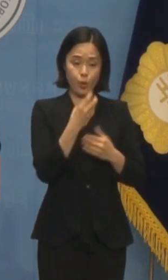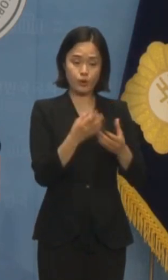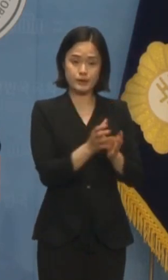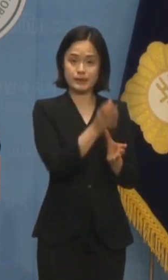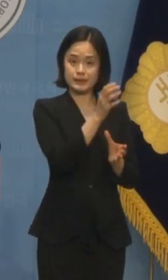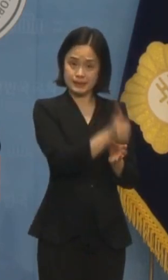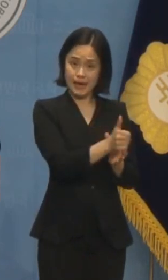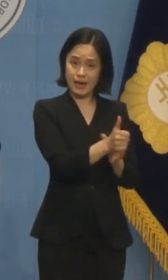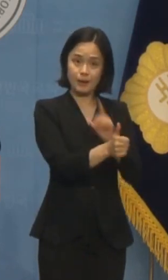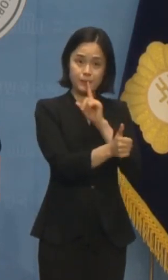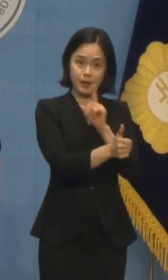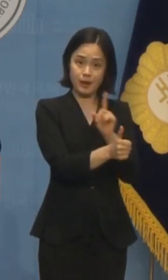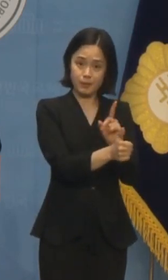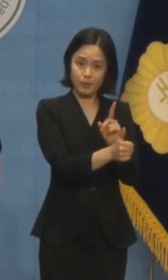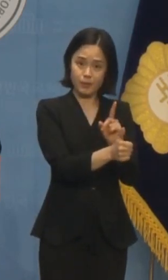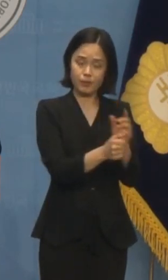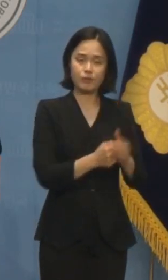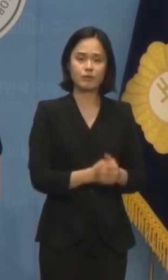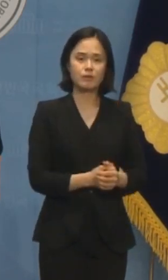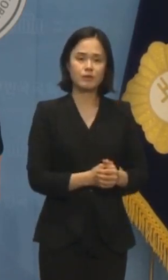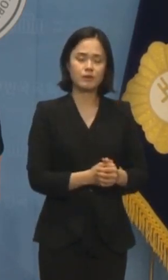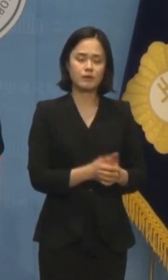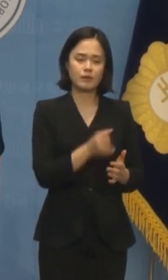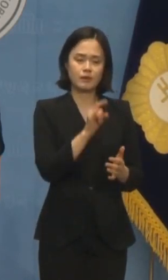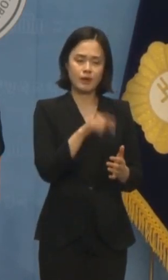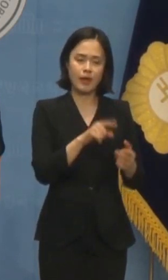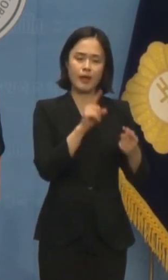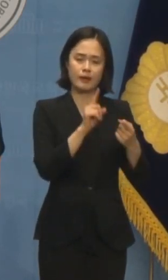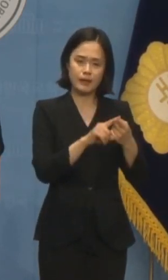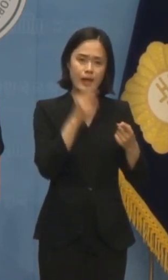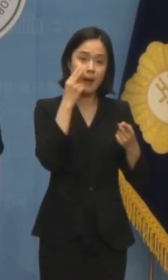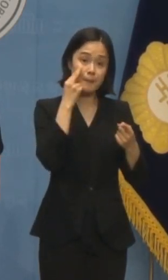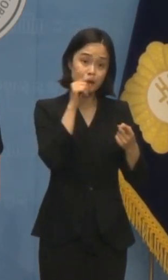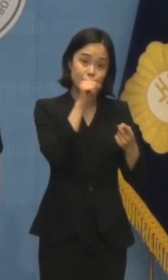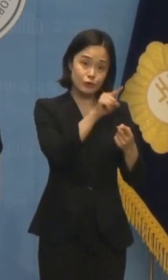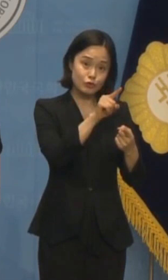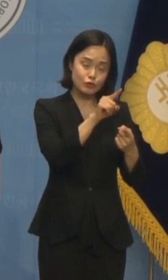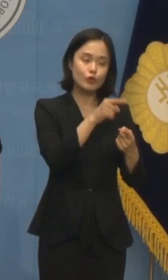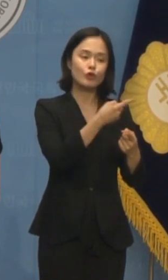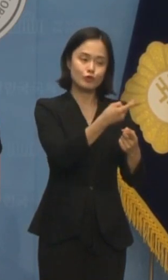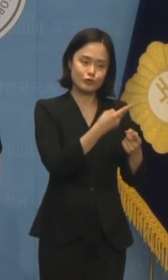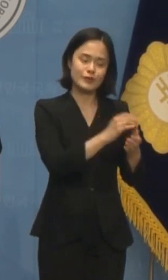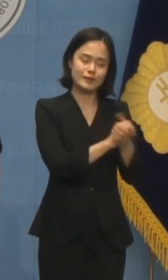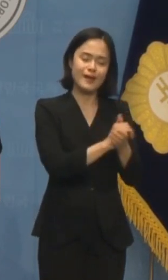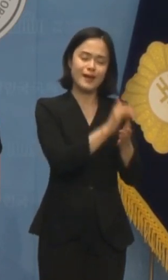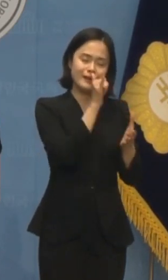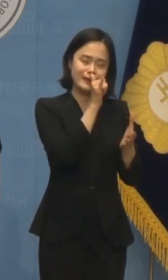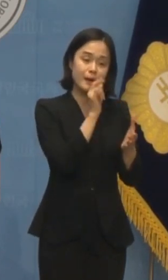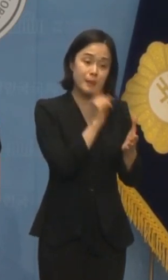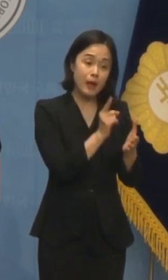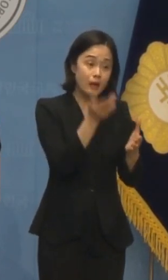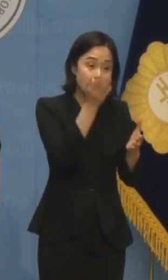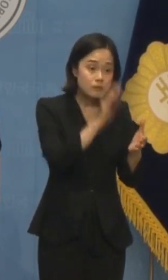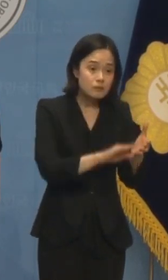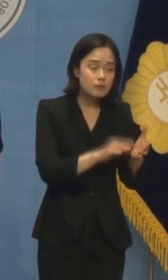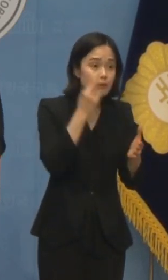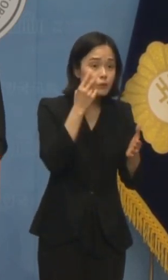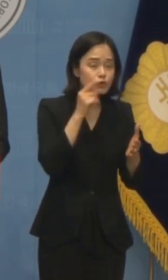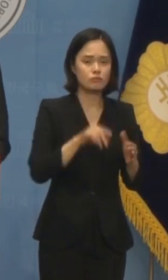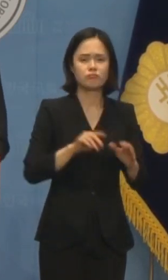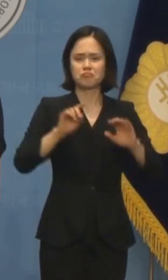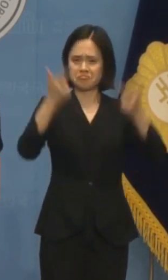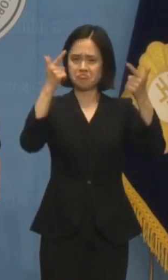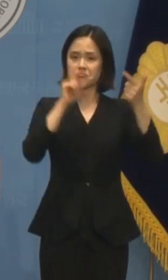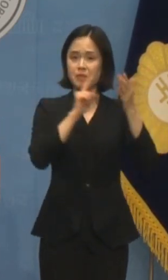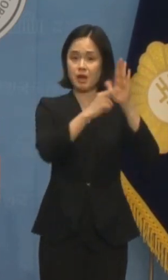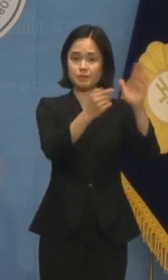느낄 것이라 말했습니다. 미국의 답은 똑같이 NO였습니다. 이렇게나